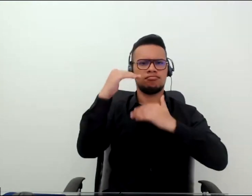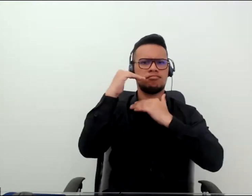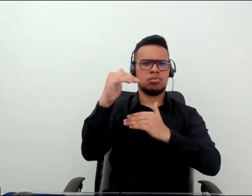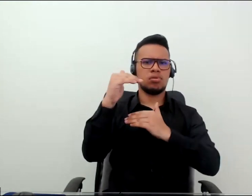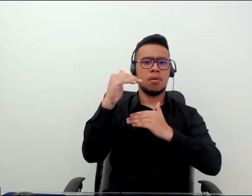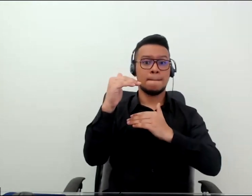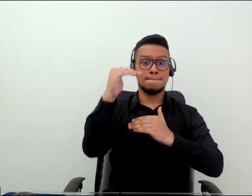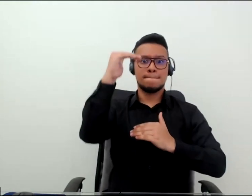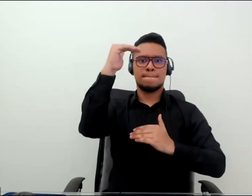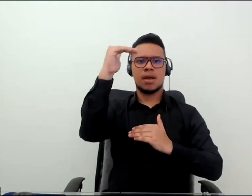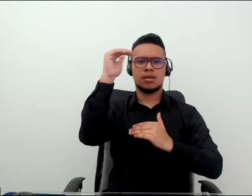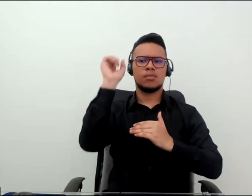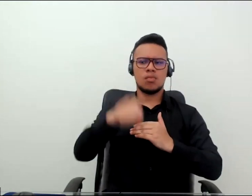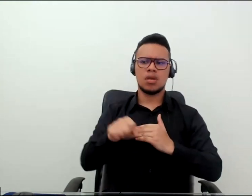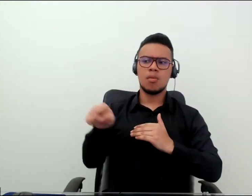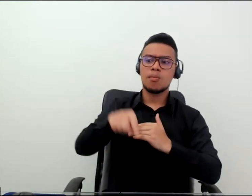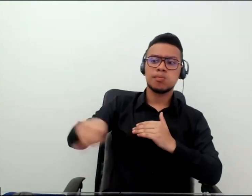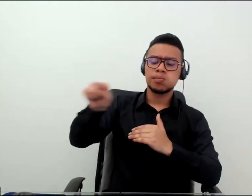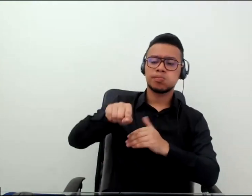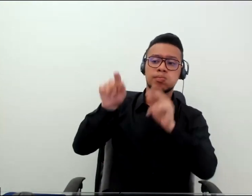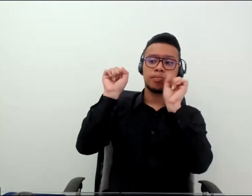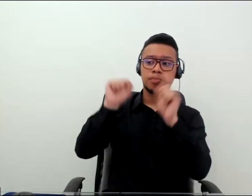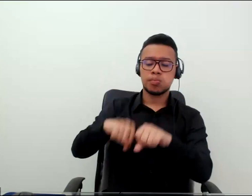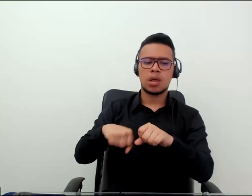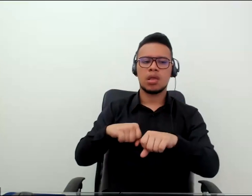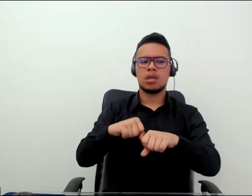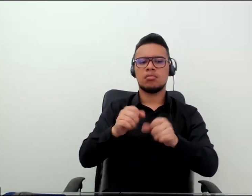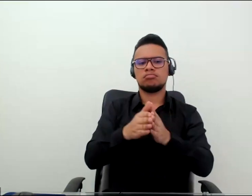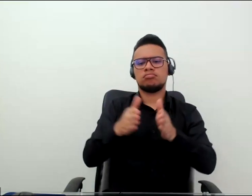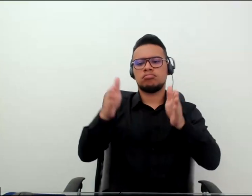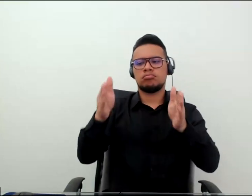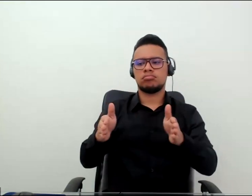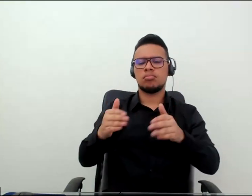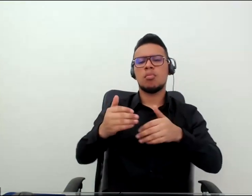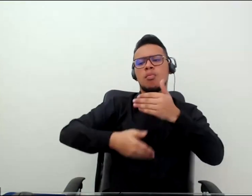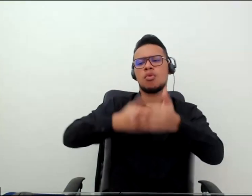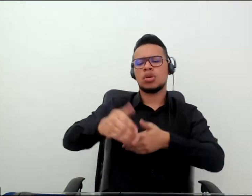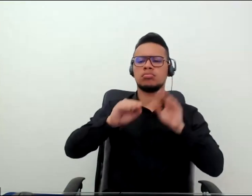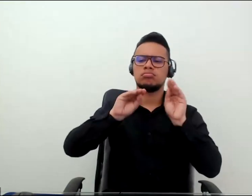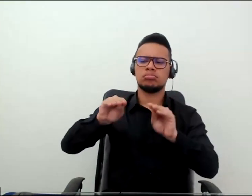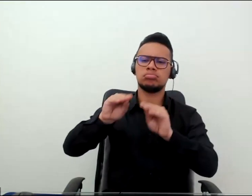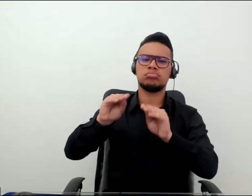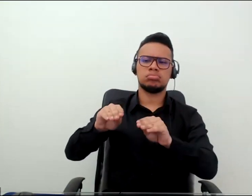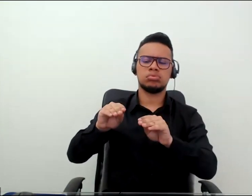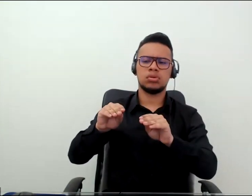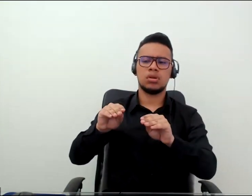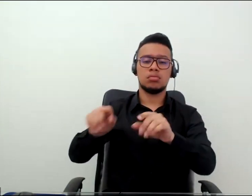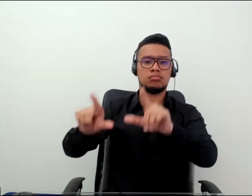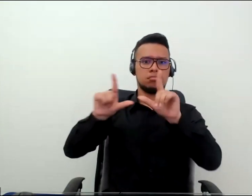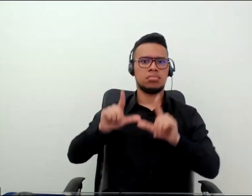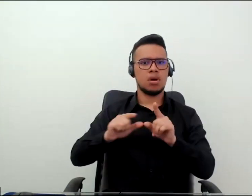de tal manera que en una tasa de grabación oportuna pudieran cumplir con su proceso formativo y graduarse oportunamente